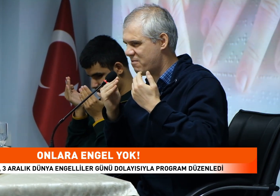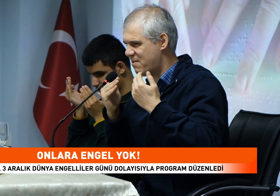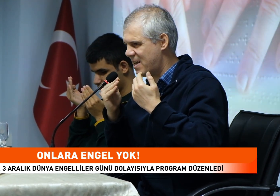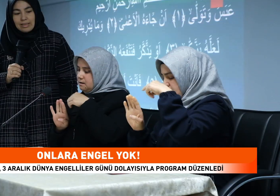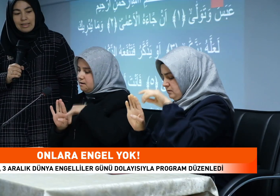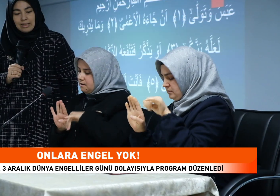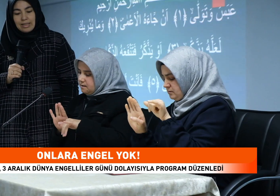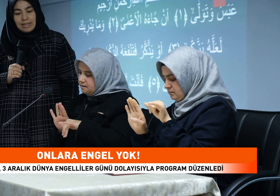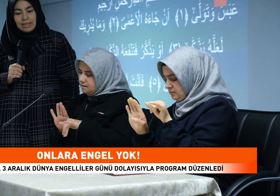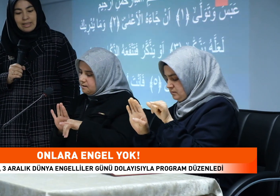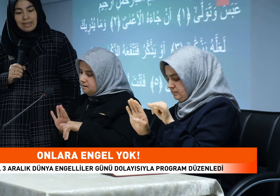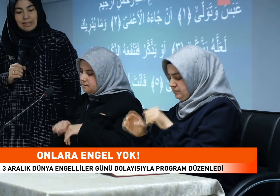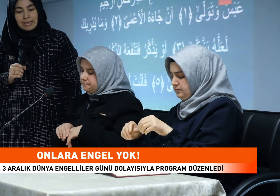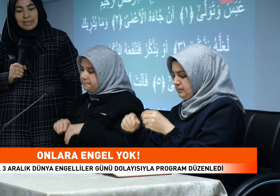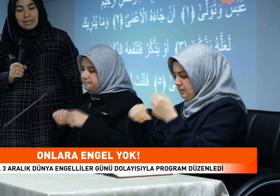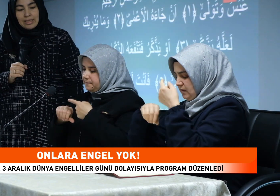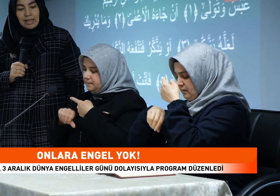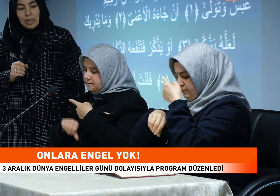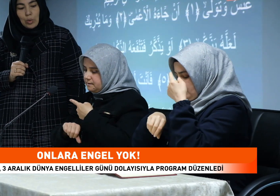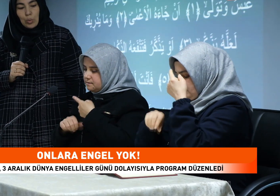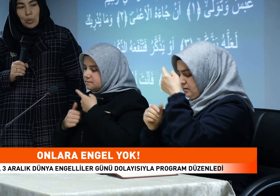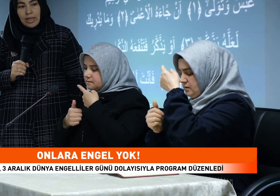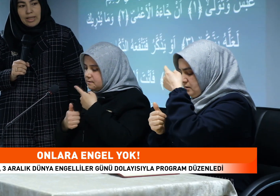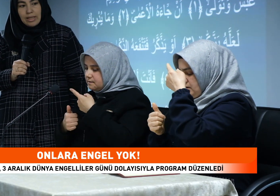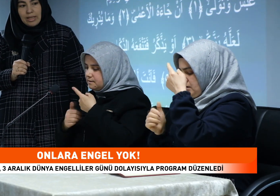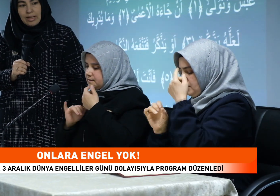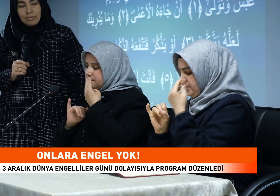tilavetiyle başlayan program Sinevizyon gösterisiyle devam etti.